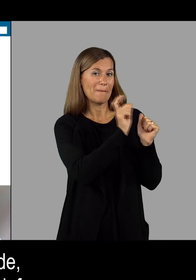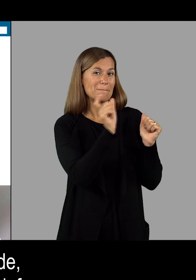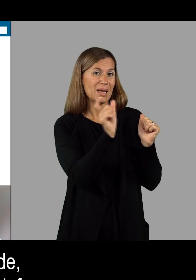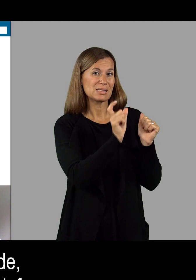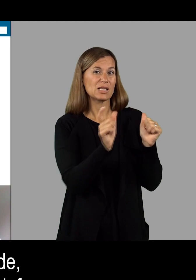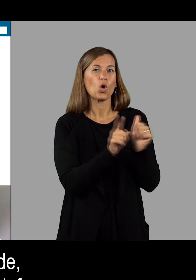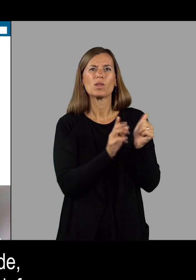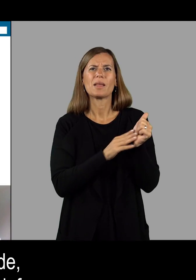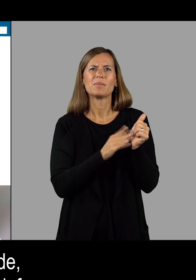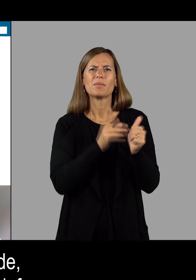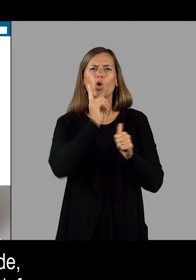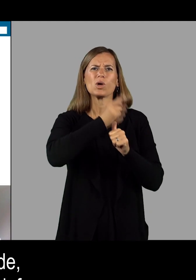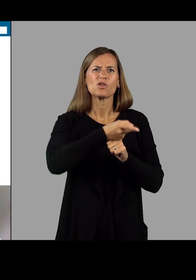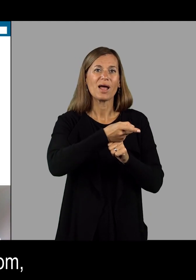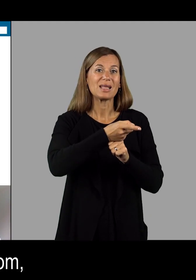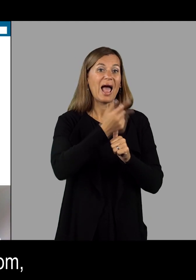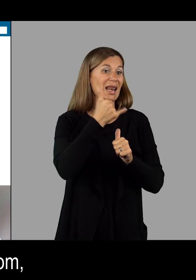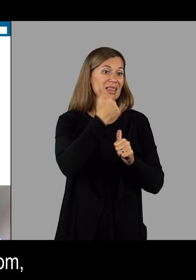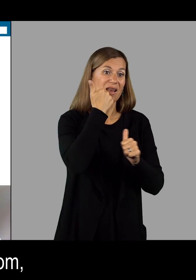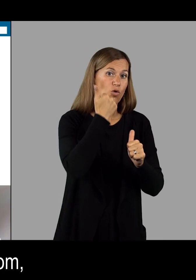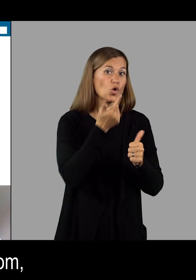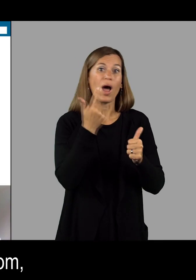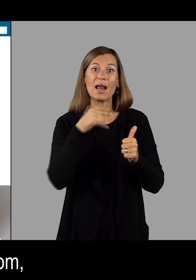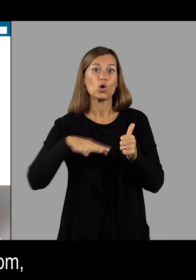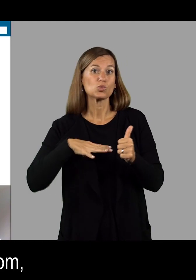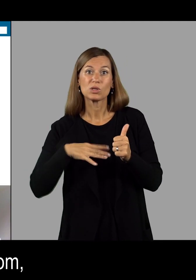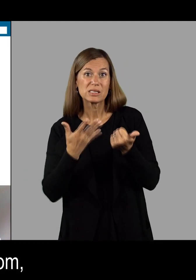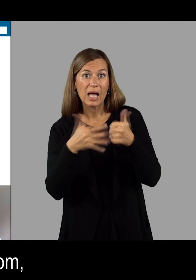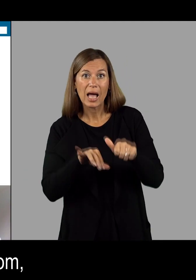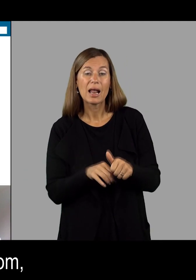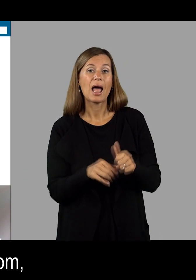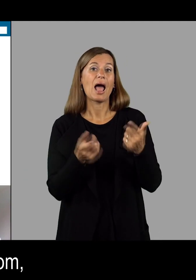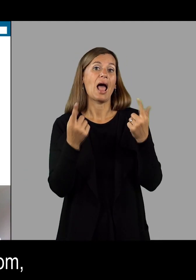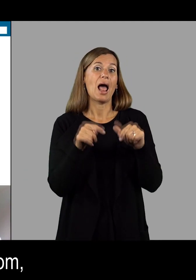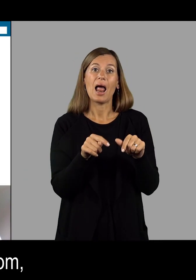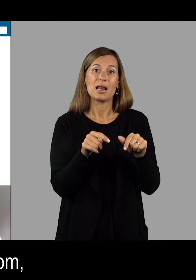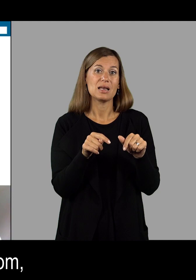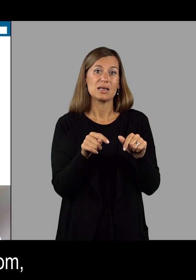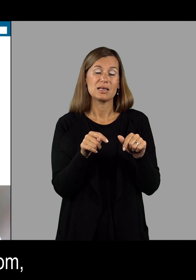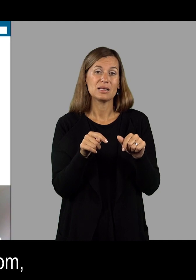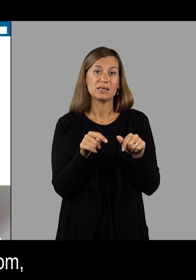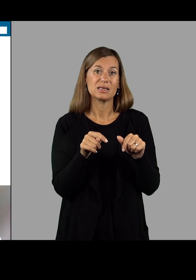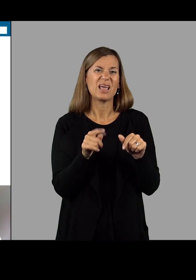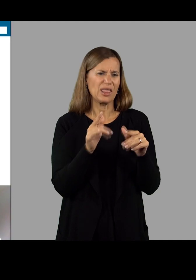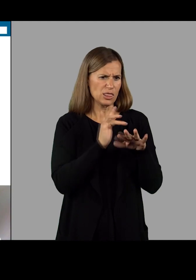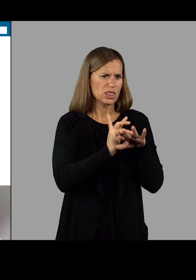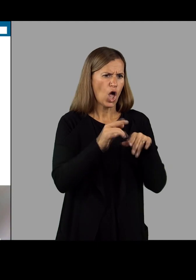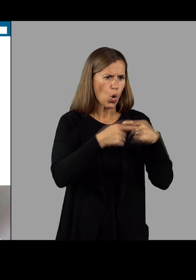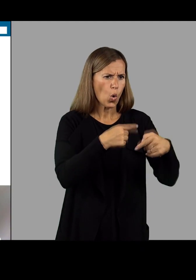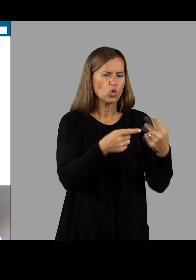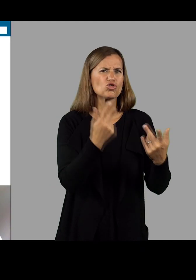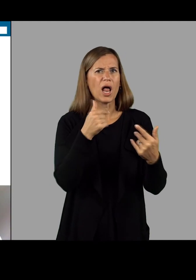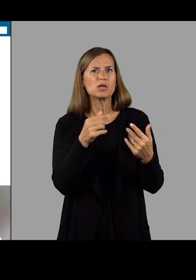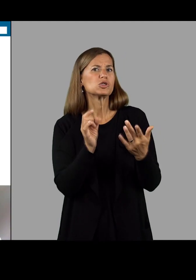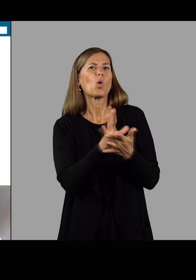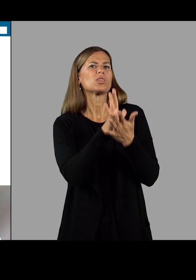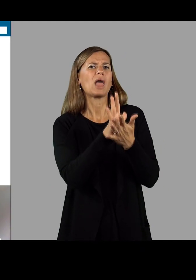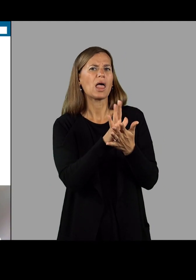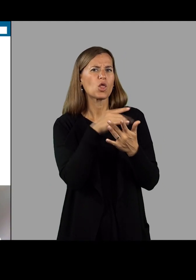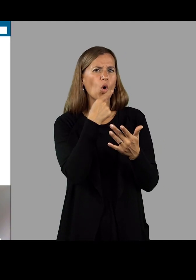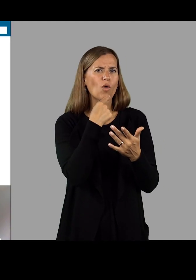recimo ukazovanje telefonu ali gospodinjskim aparatom, ali gre za tekoč ali spontan govor, ki je prisoten recimo